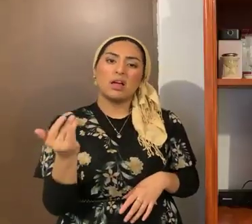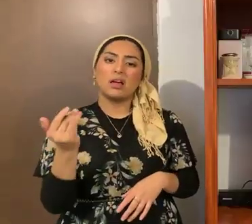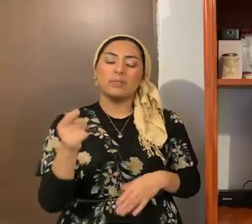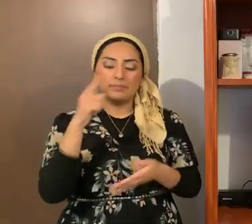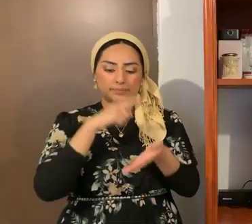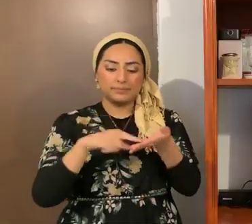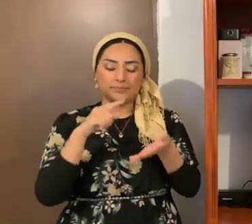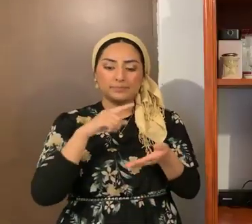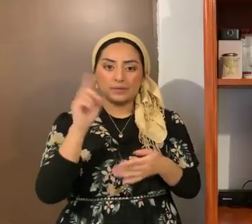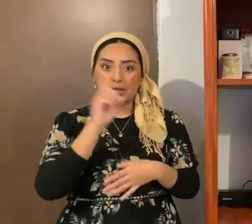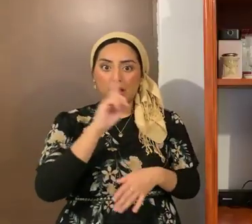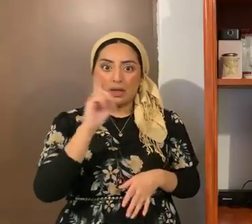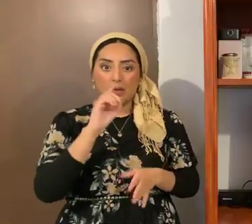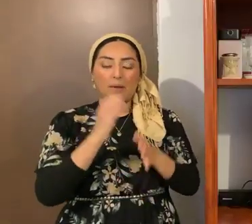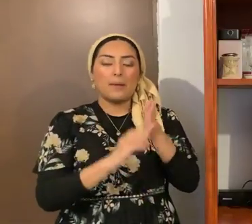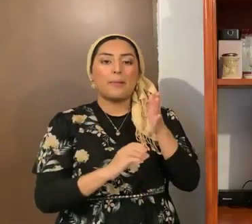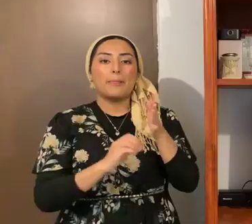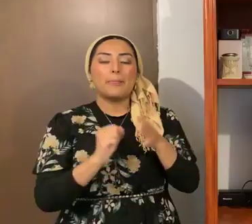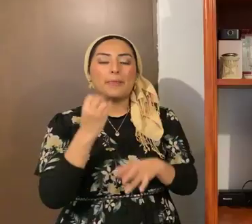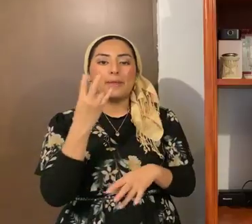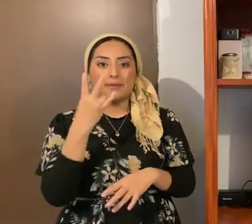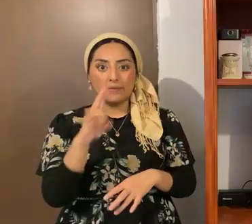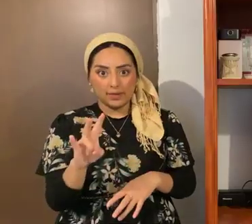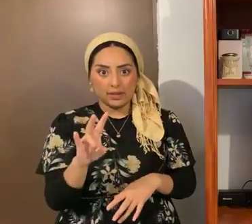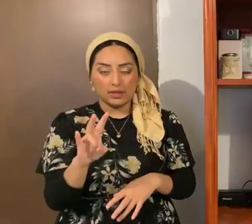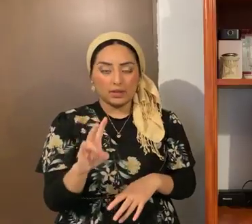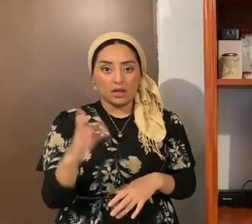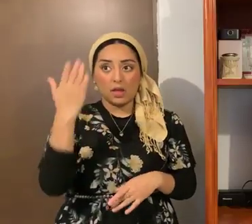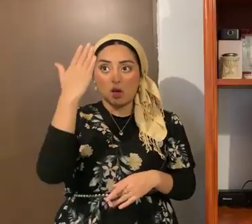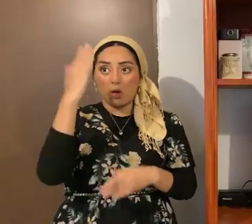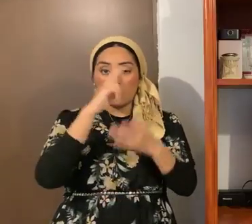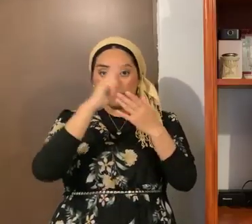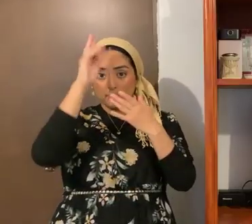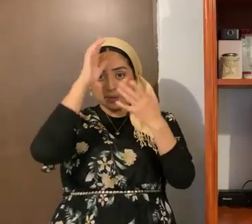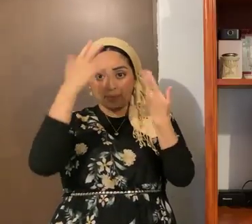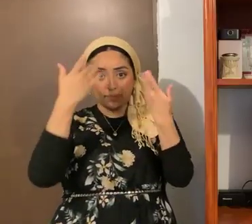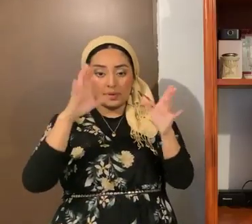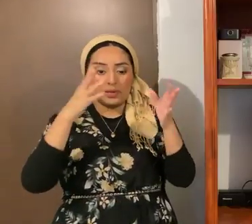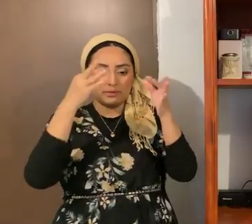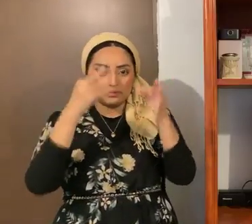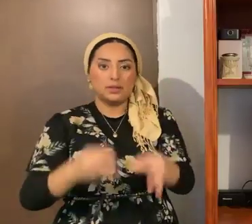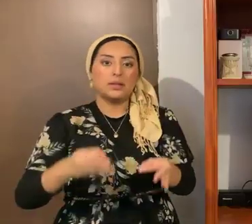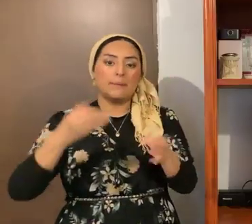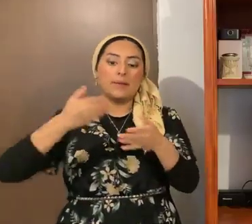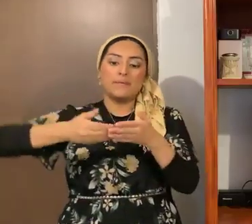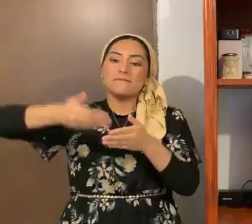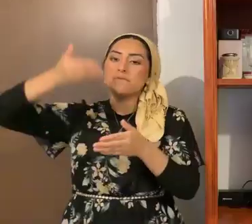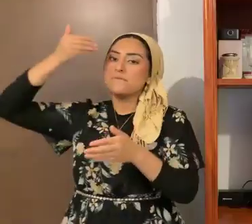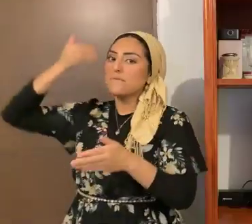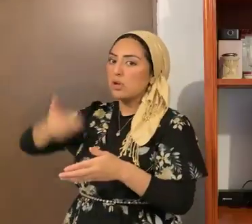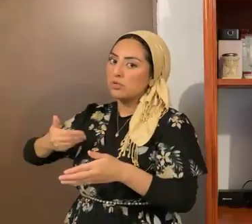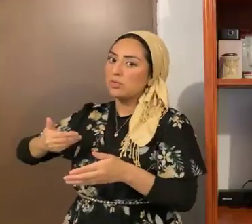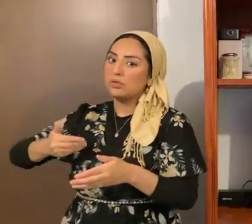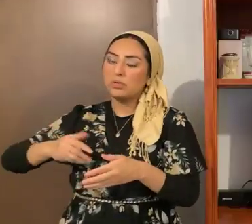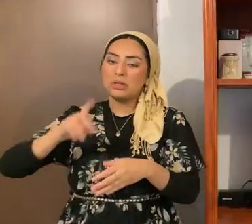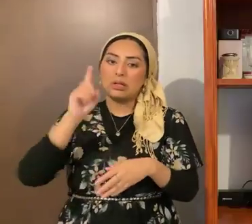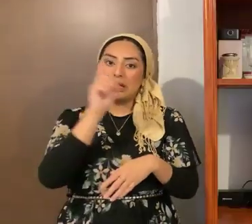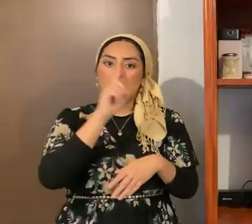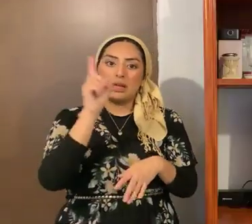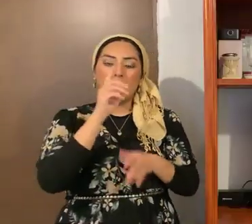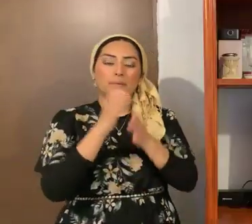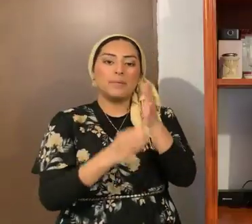ir a Deuteronomio capítulo 17, y es que el Eterno ya había dispuesto esto. En